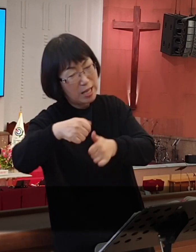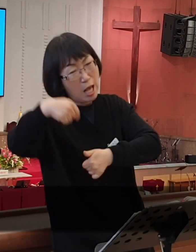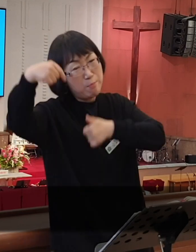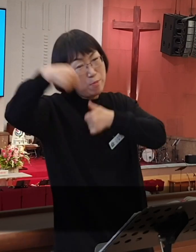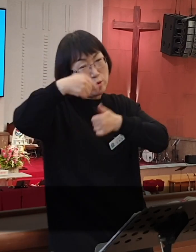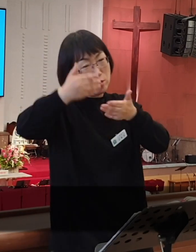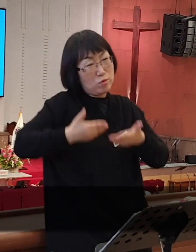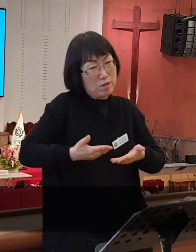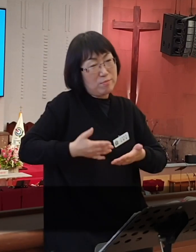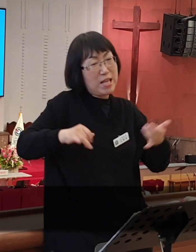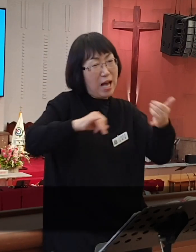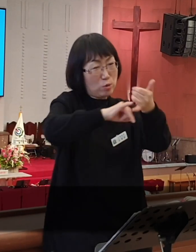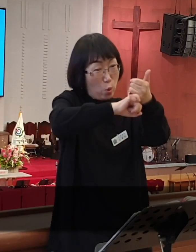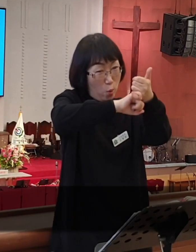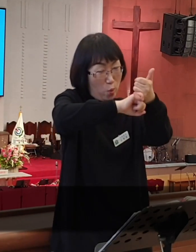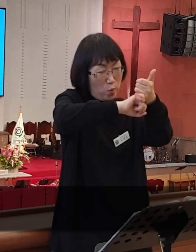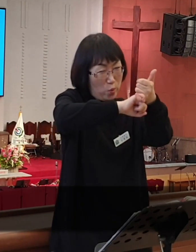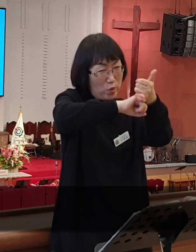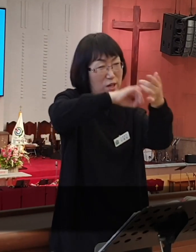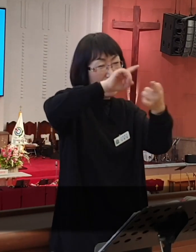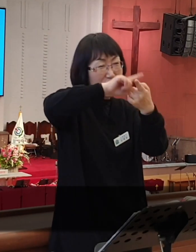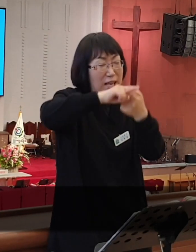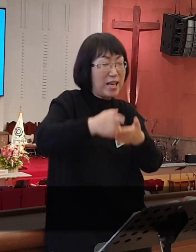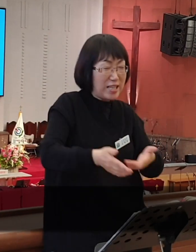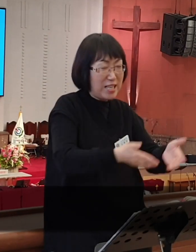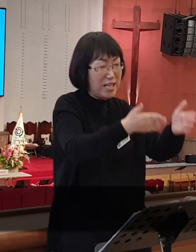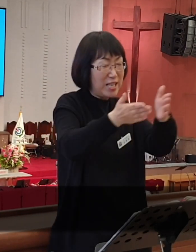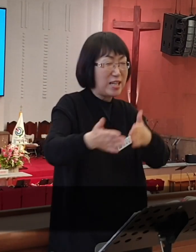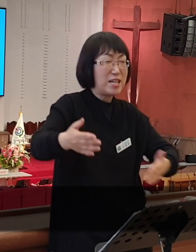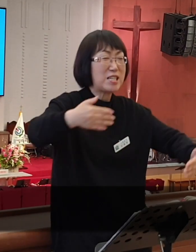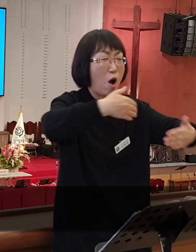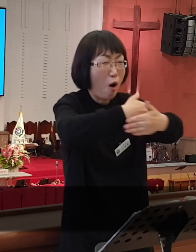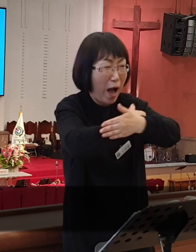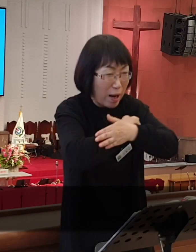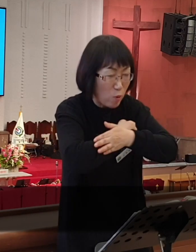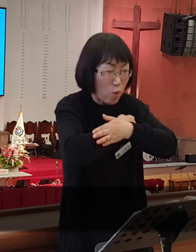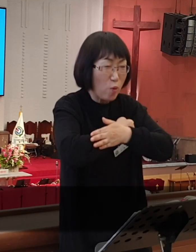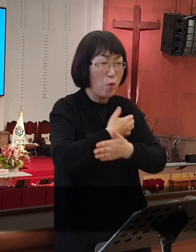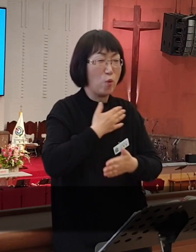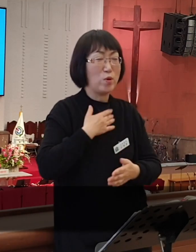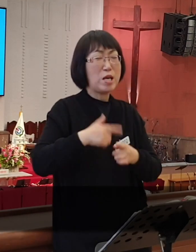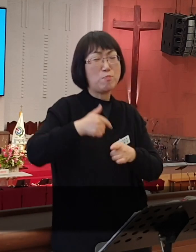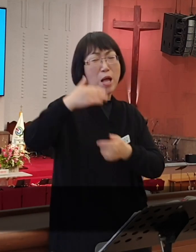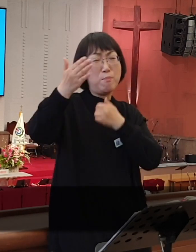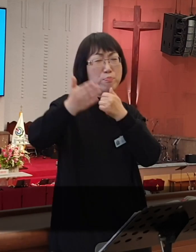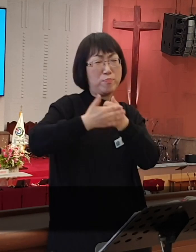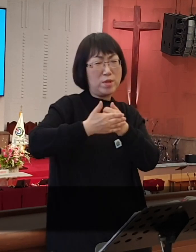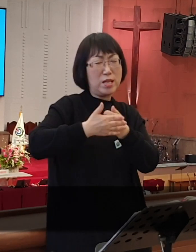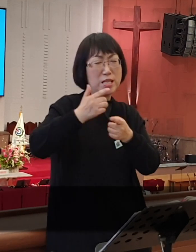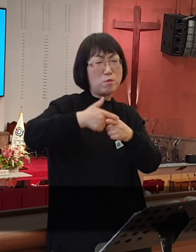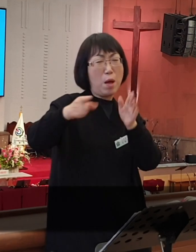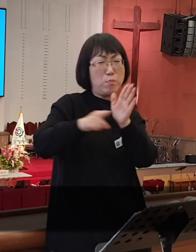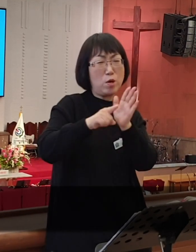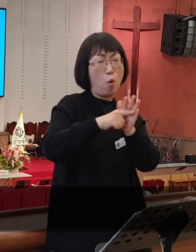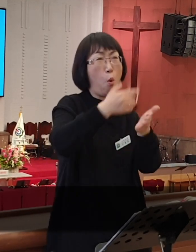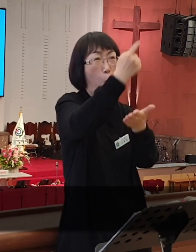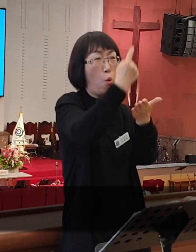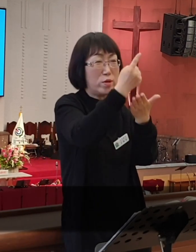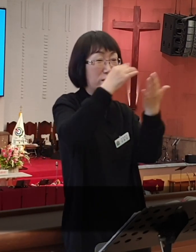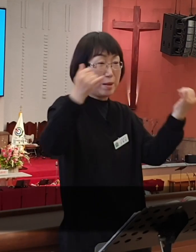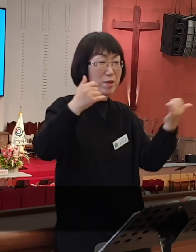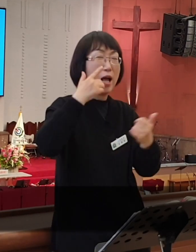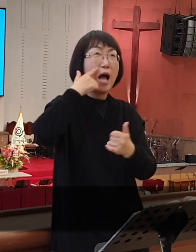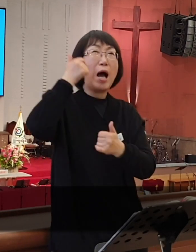그렇게 주어져요. 그리고 약속이죠. 그렇게 길을 끌어안고 나를 믿고 영접하고 오는 사람들,